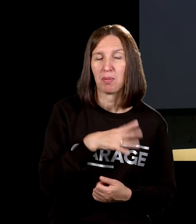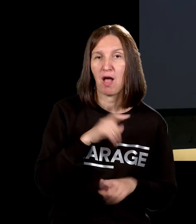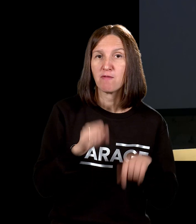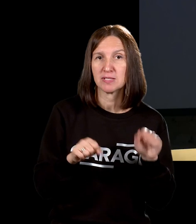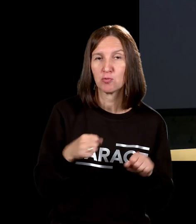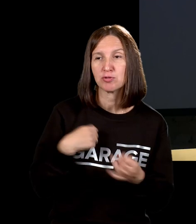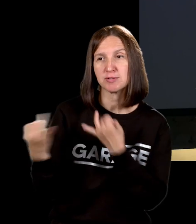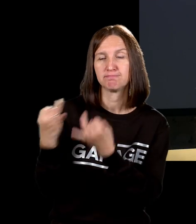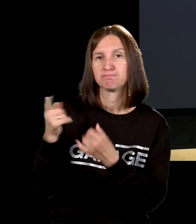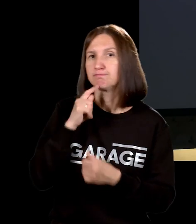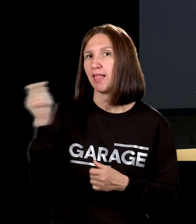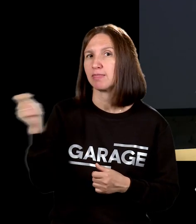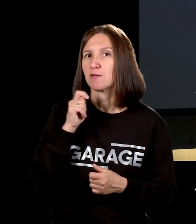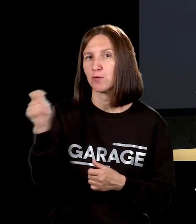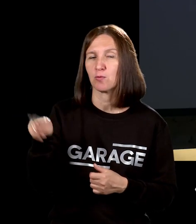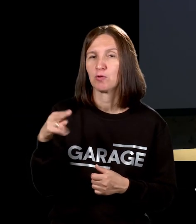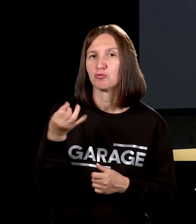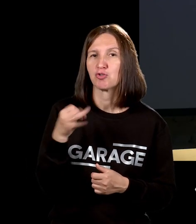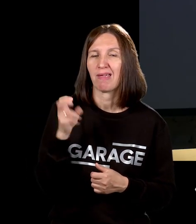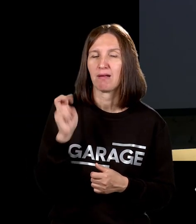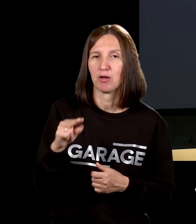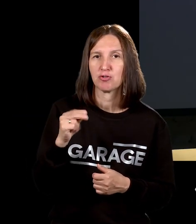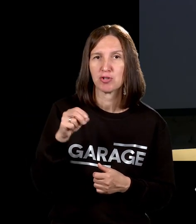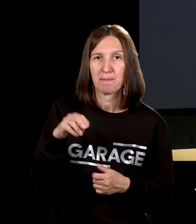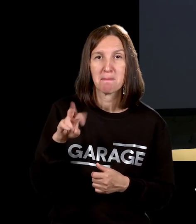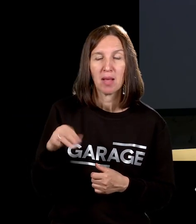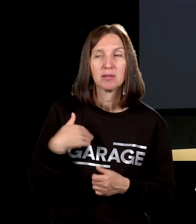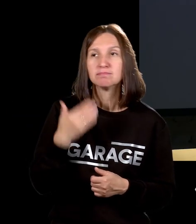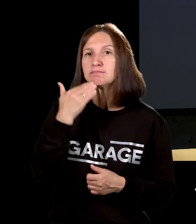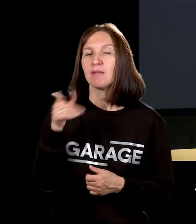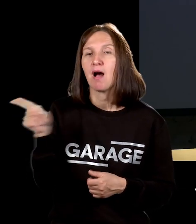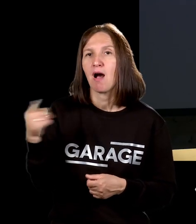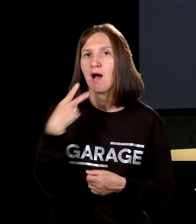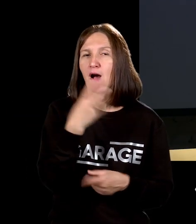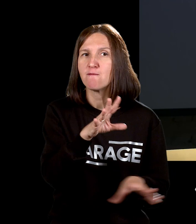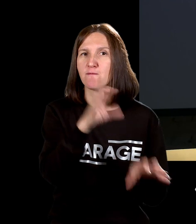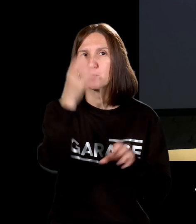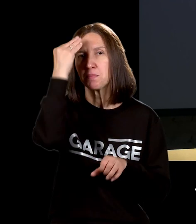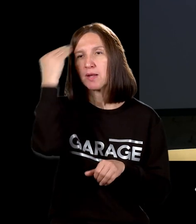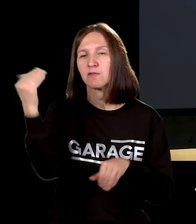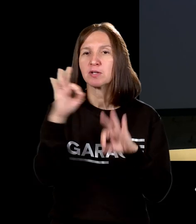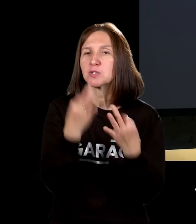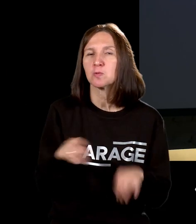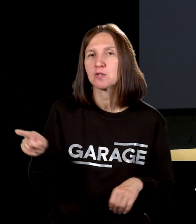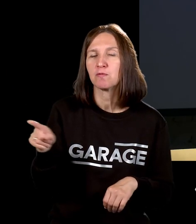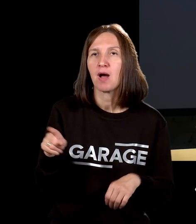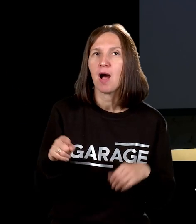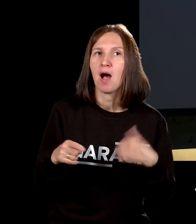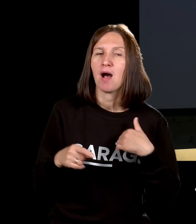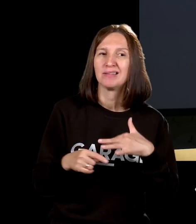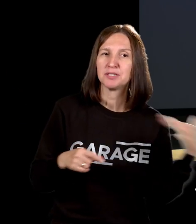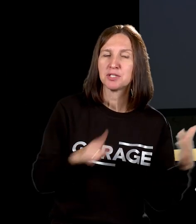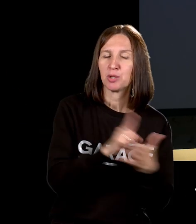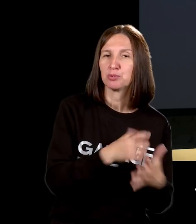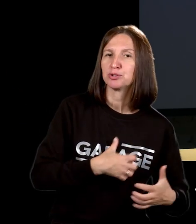интервью с Джейком Чепменом, и когда я спросила, собственно, на какое восприятие вашего искусства вы рассчитываете, нам должно быть страшно,